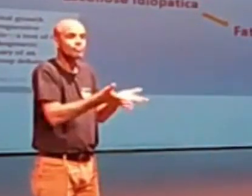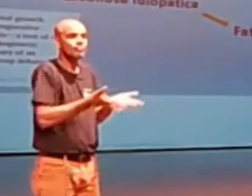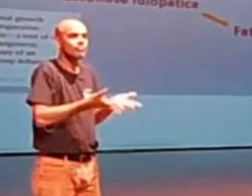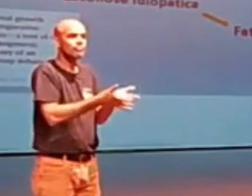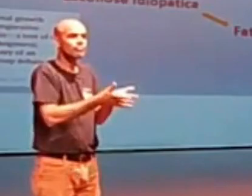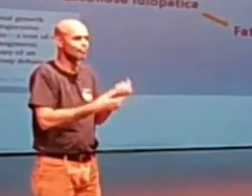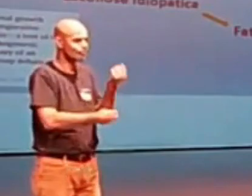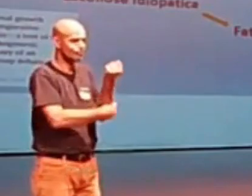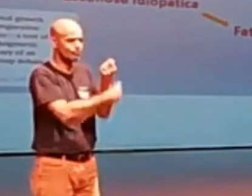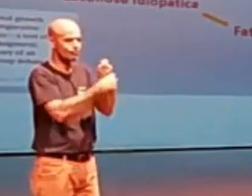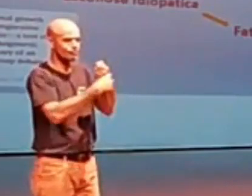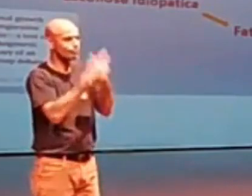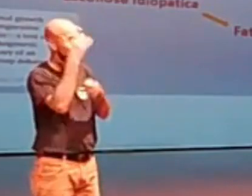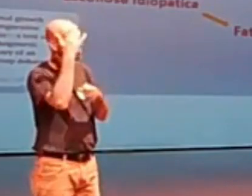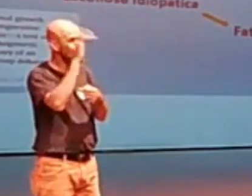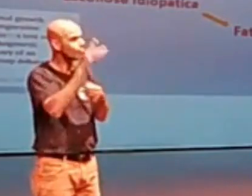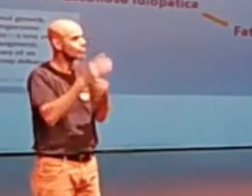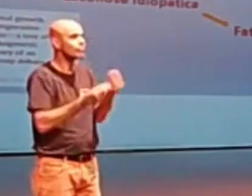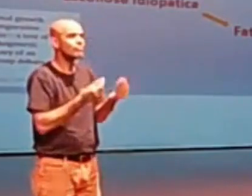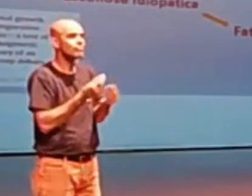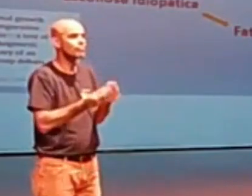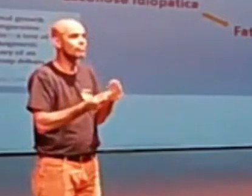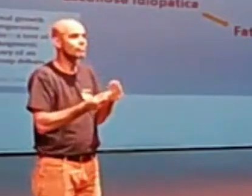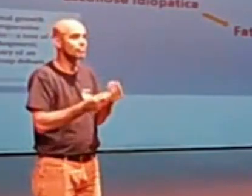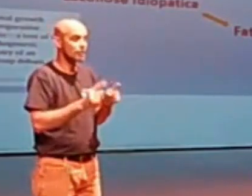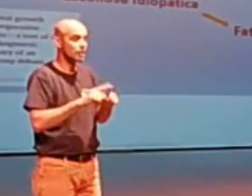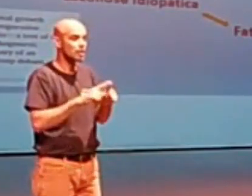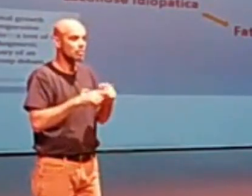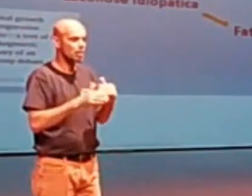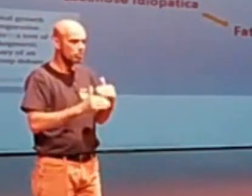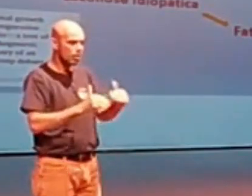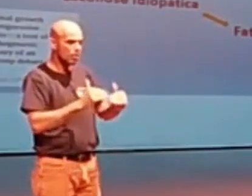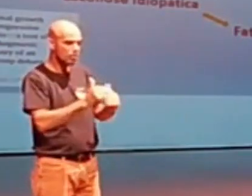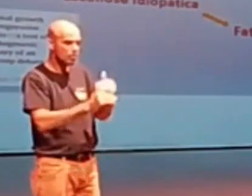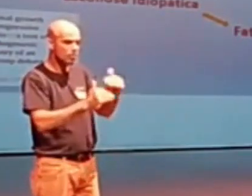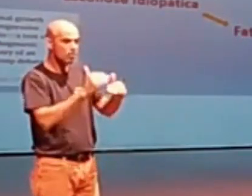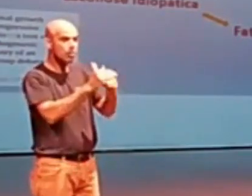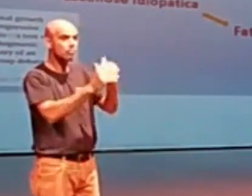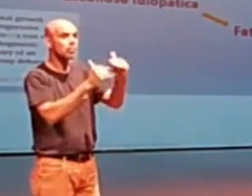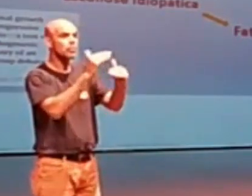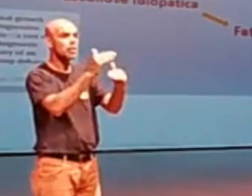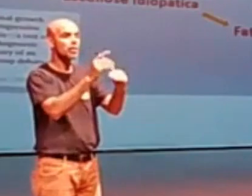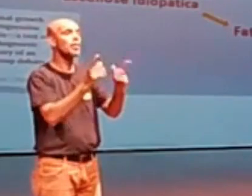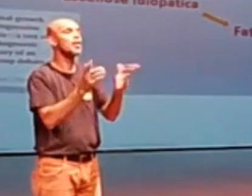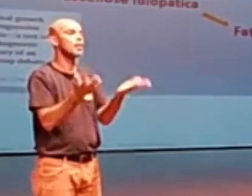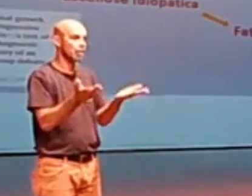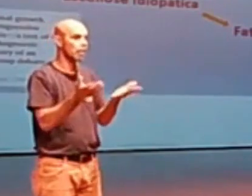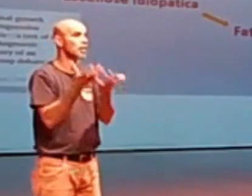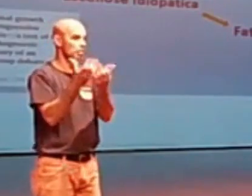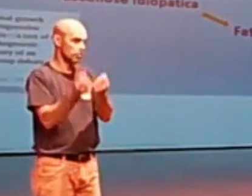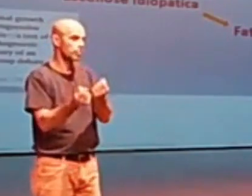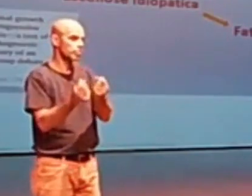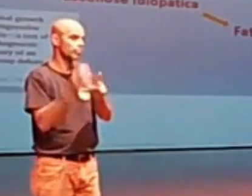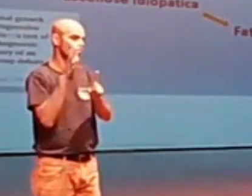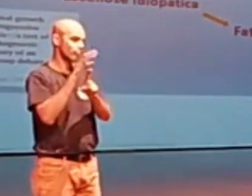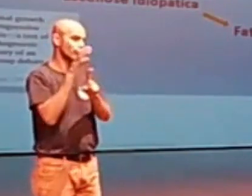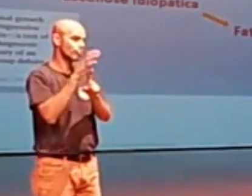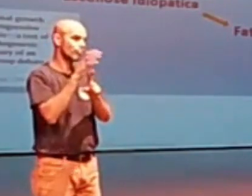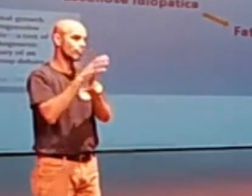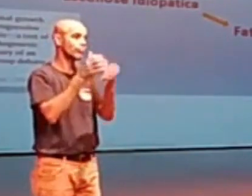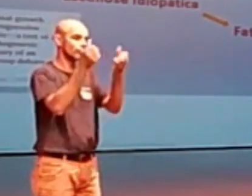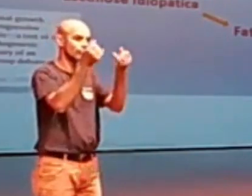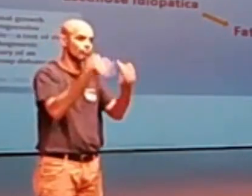sabe o porquê, mas o fator de progressão ele é aceito dessa forma, em que eu expliquei